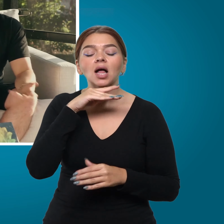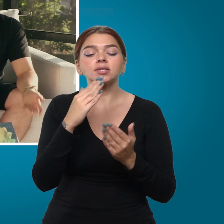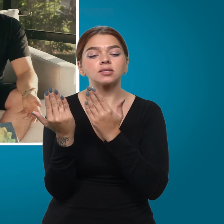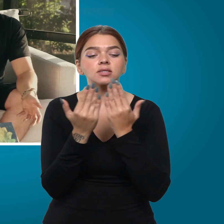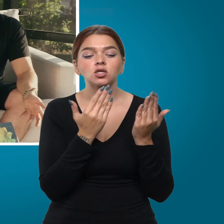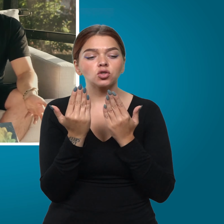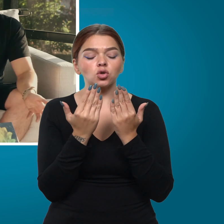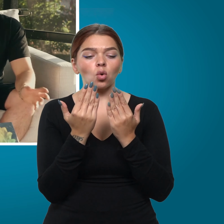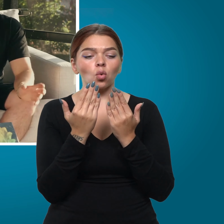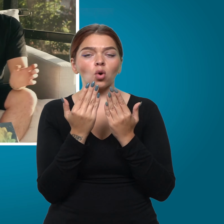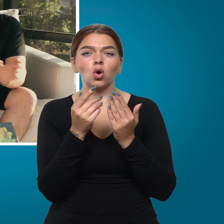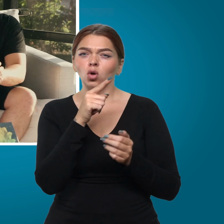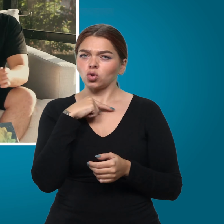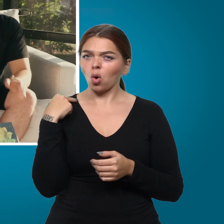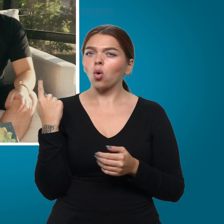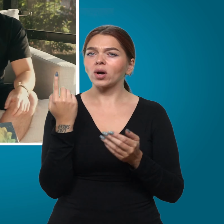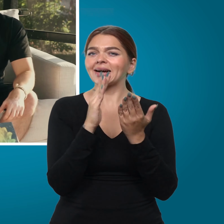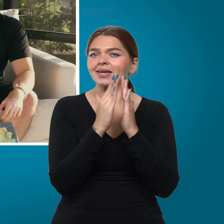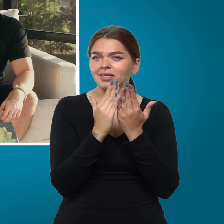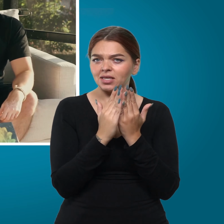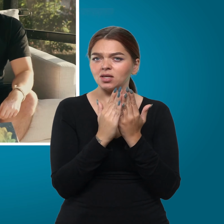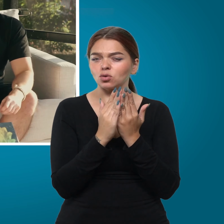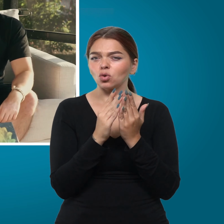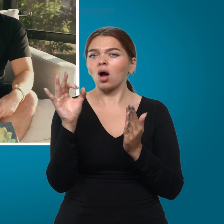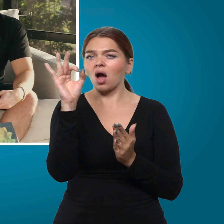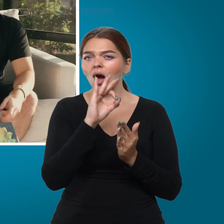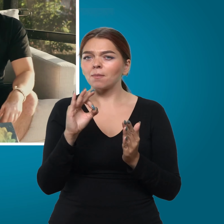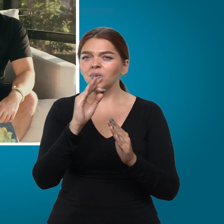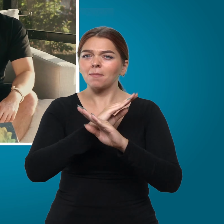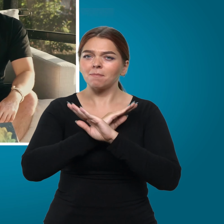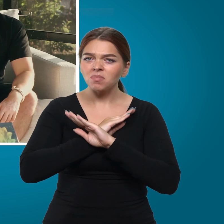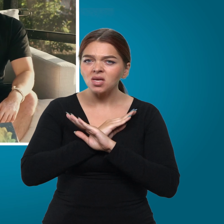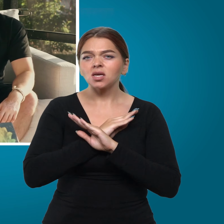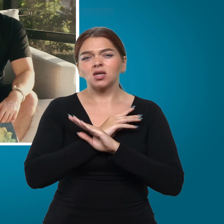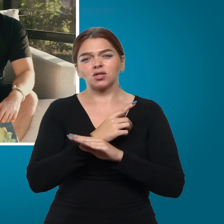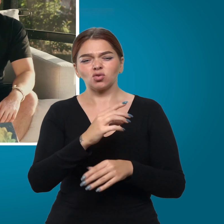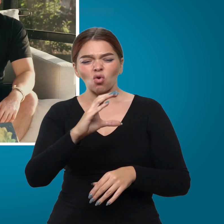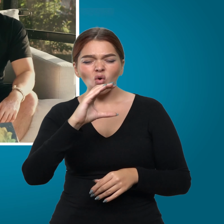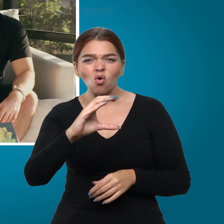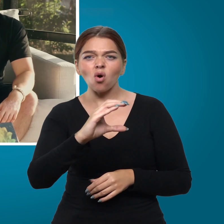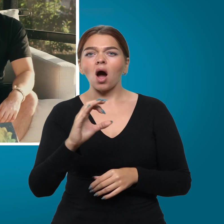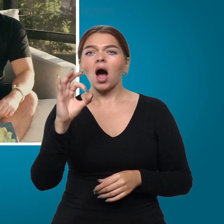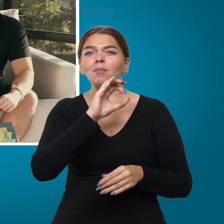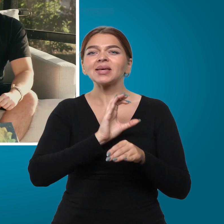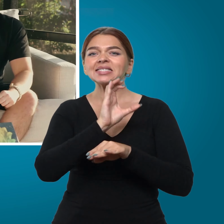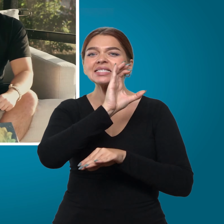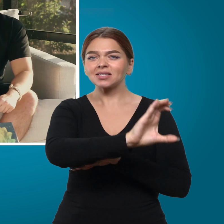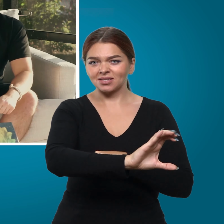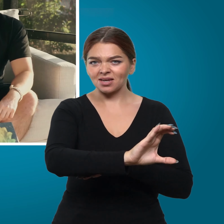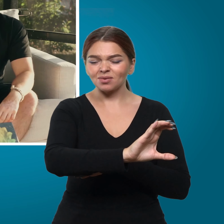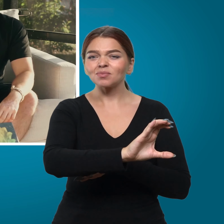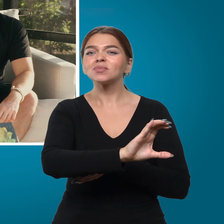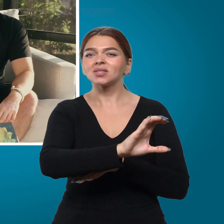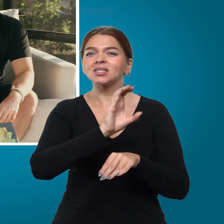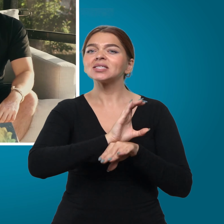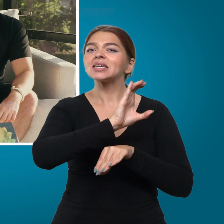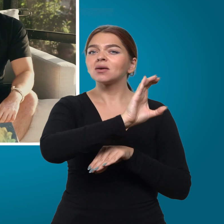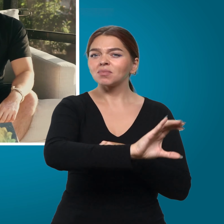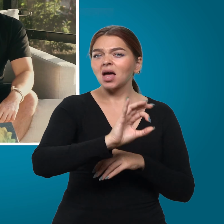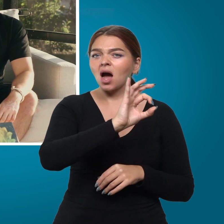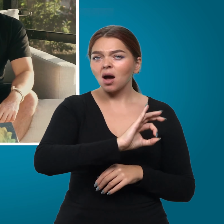tas gyvenimas, jisai ypatingai toj vėlesnėje paauglystėje, mes pradedam susidurti ganėtinai daug su tą mirtimis. Aš irgi, kai pagalvojau, ką aš